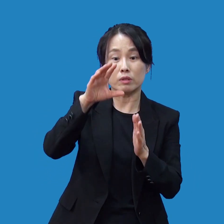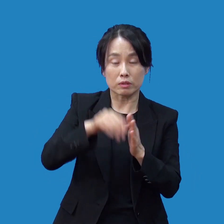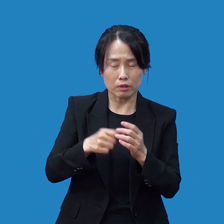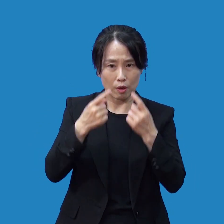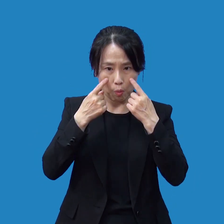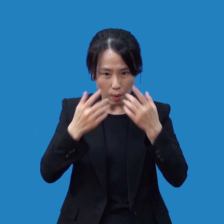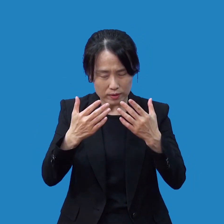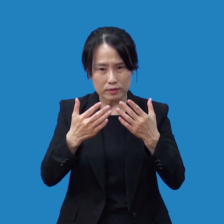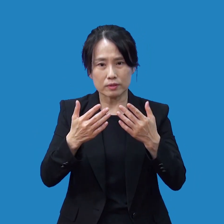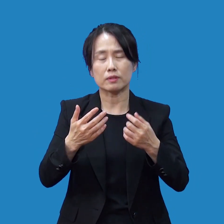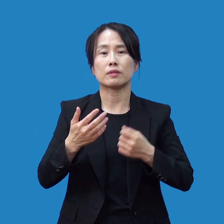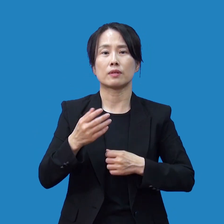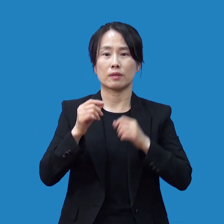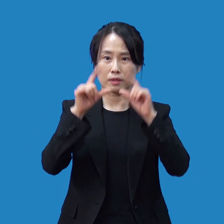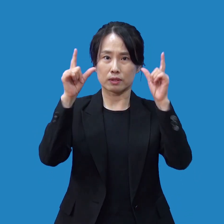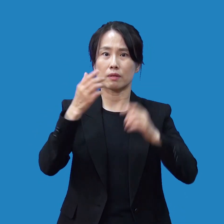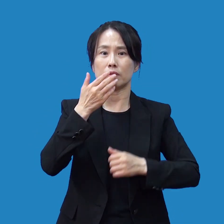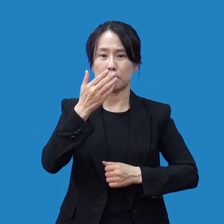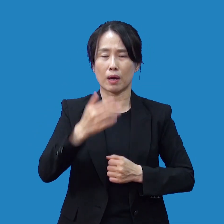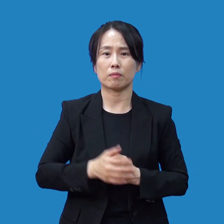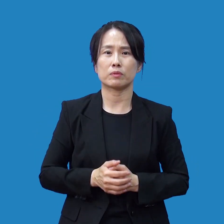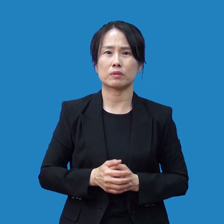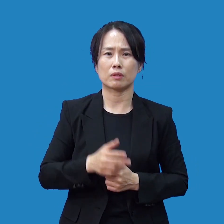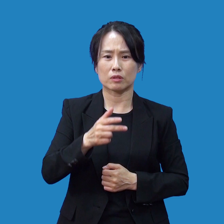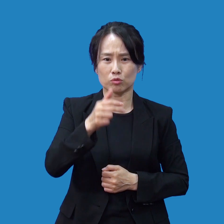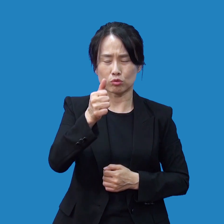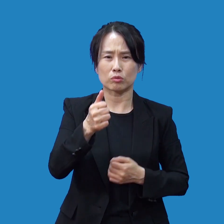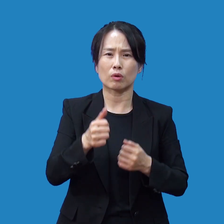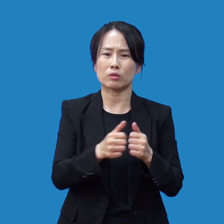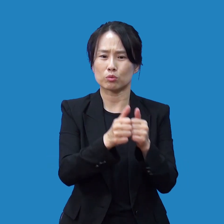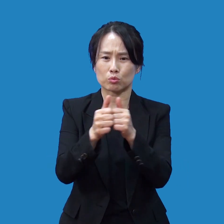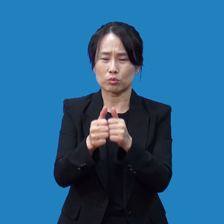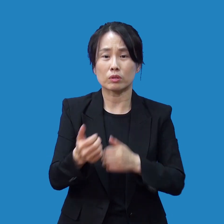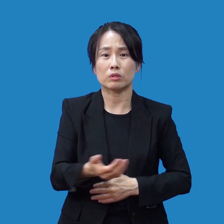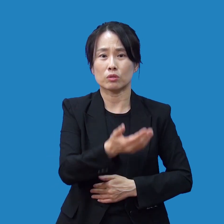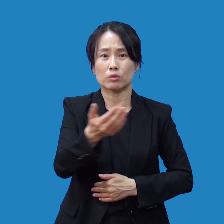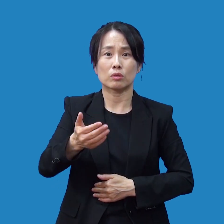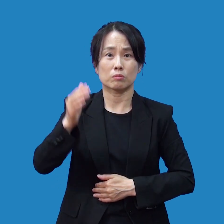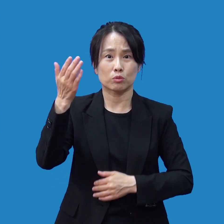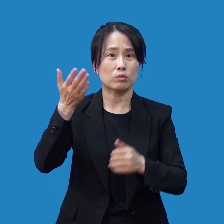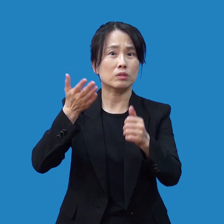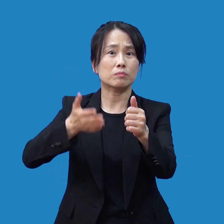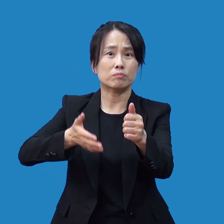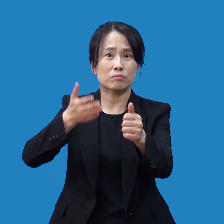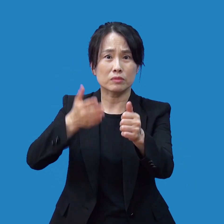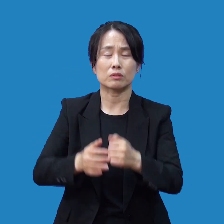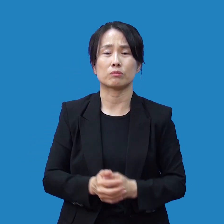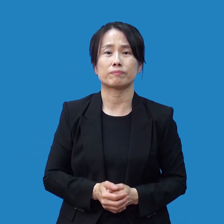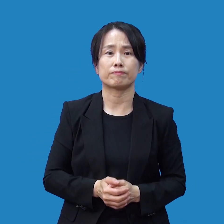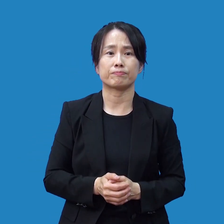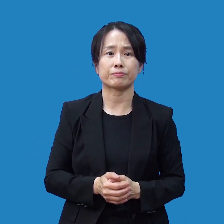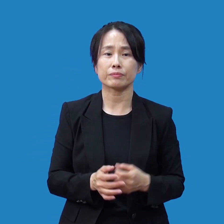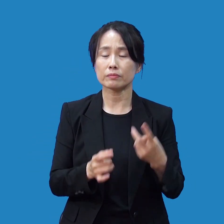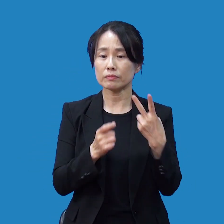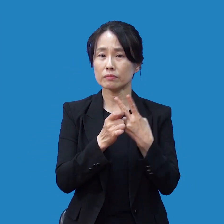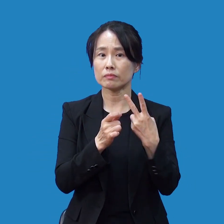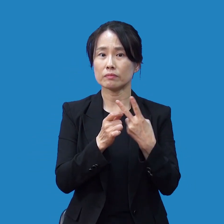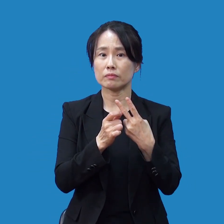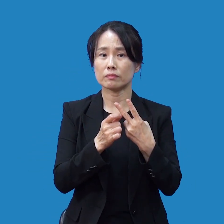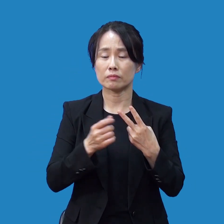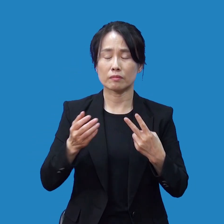동행하는 저와 여러분이 되시기를 바랍니다. 두 번째, 오늘 성령께서는